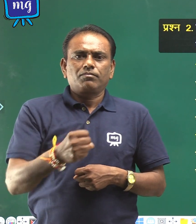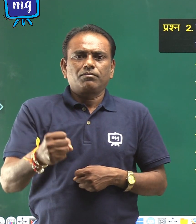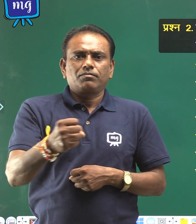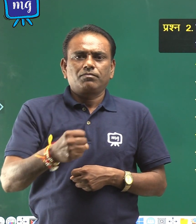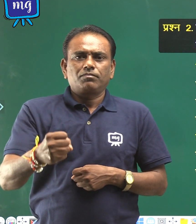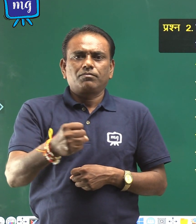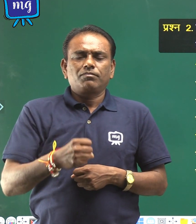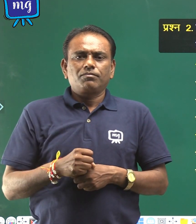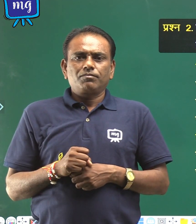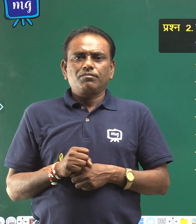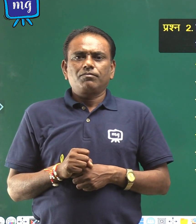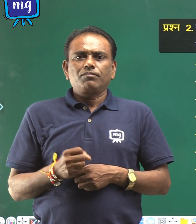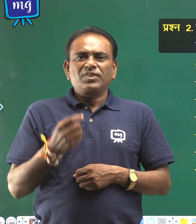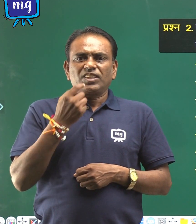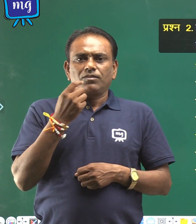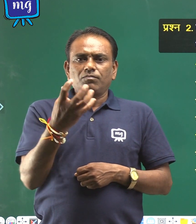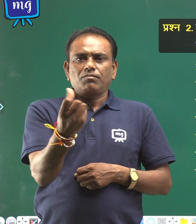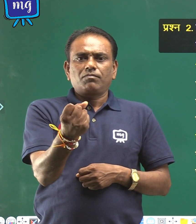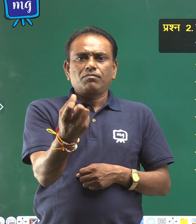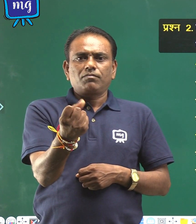जलेबी, लड्डू,